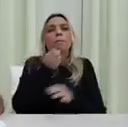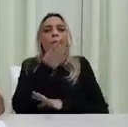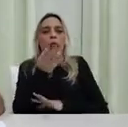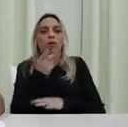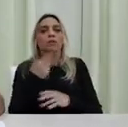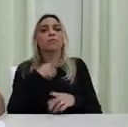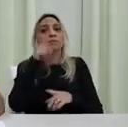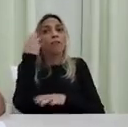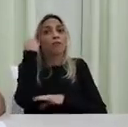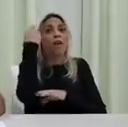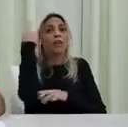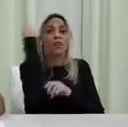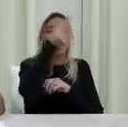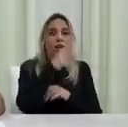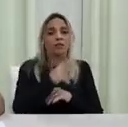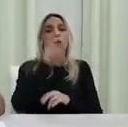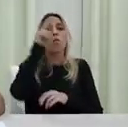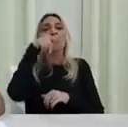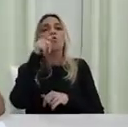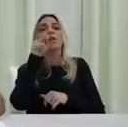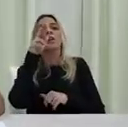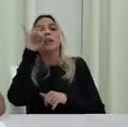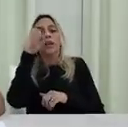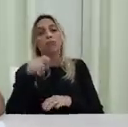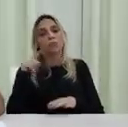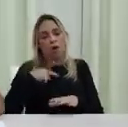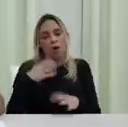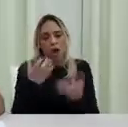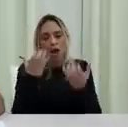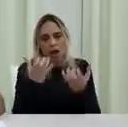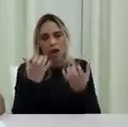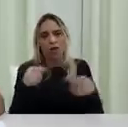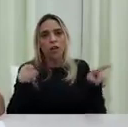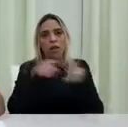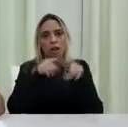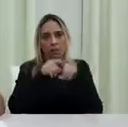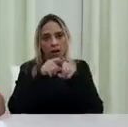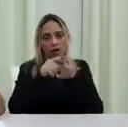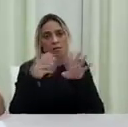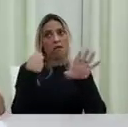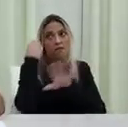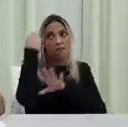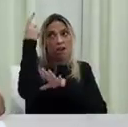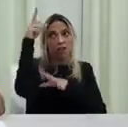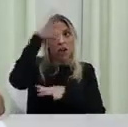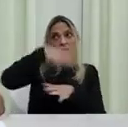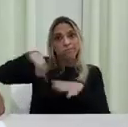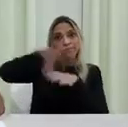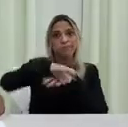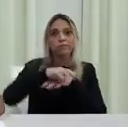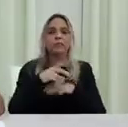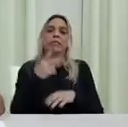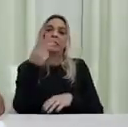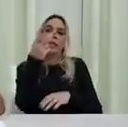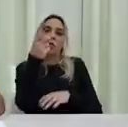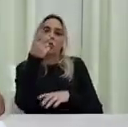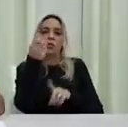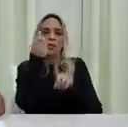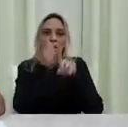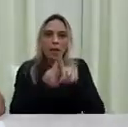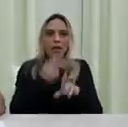viagem à Hungria. Eu pretendo sim viajar para aquela região aí no segundo semestre, Hungria,